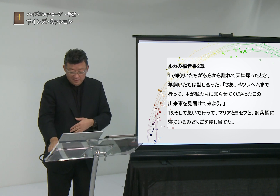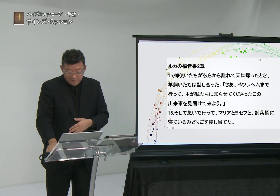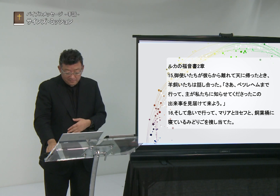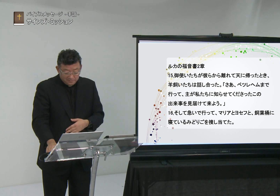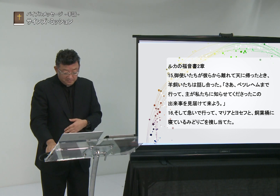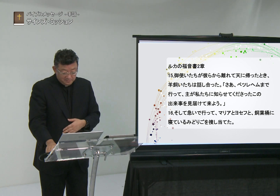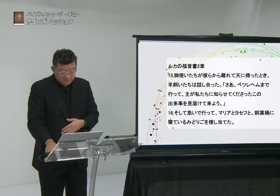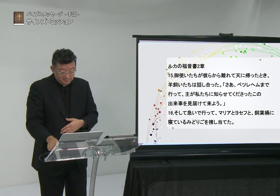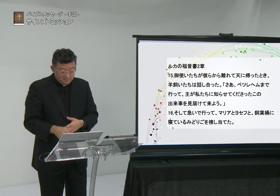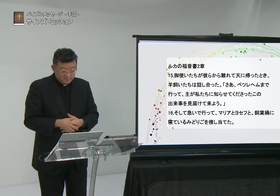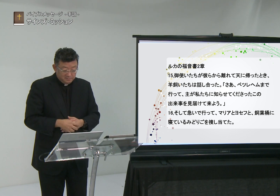た